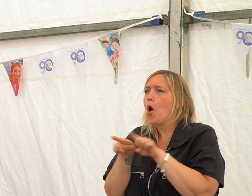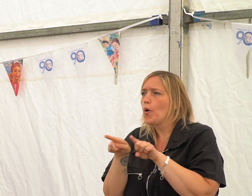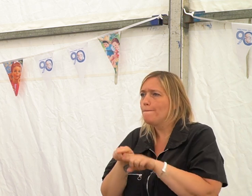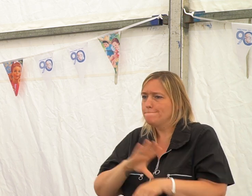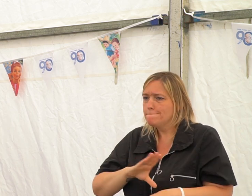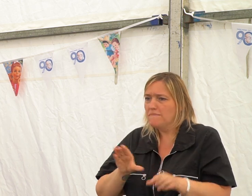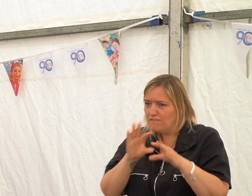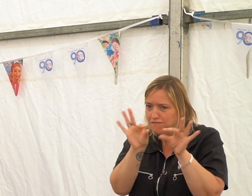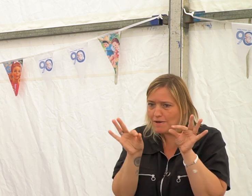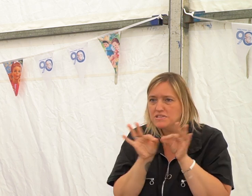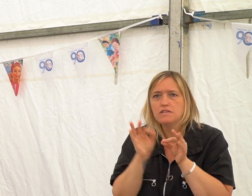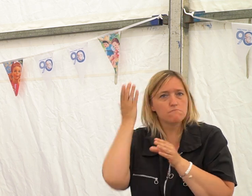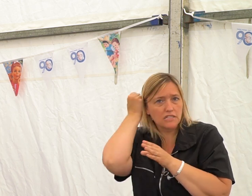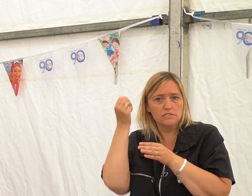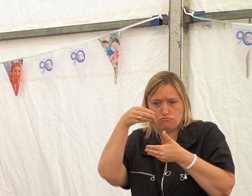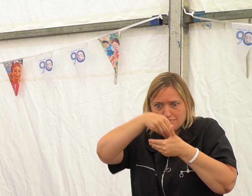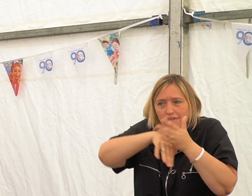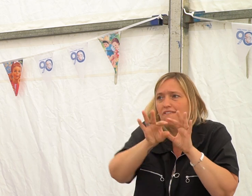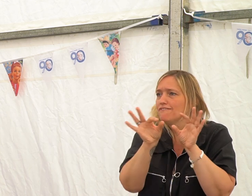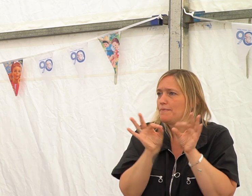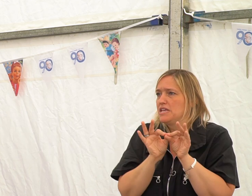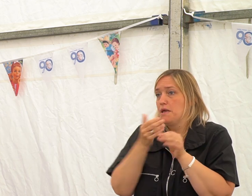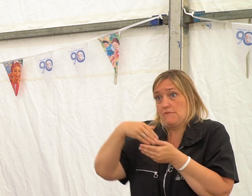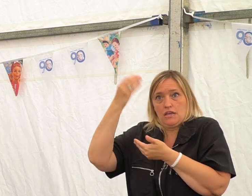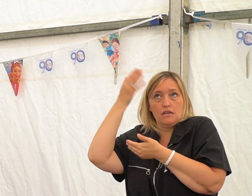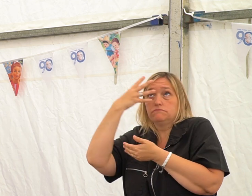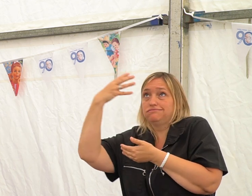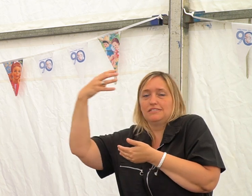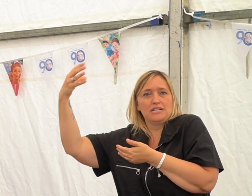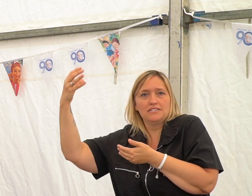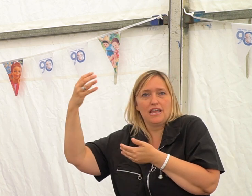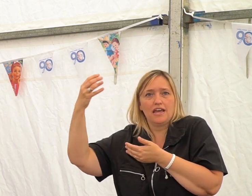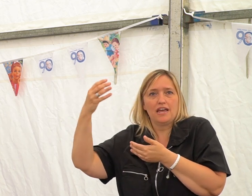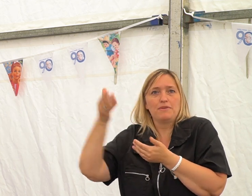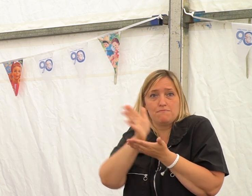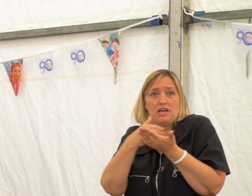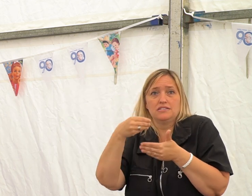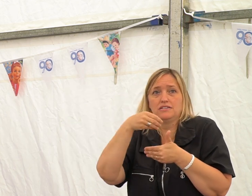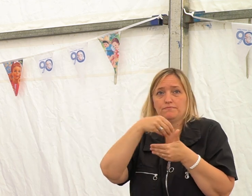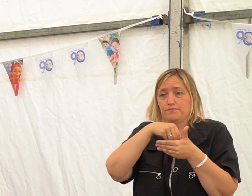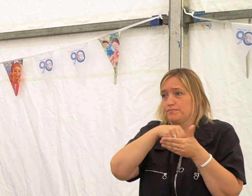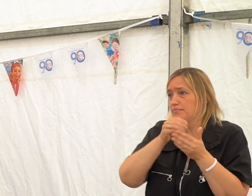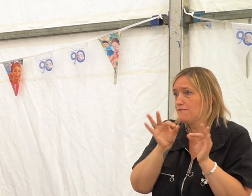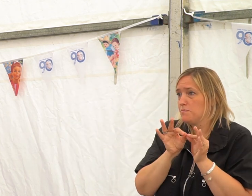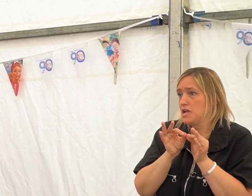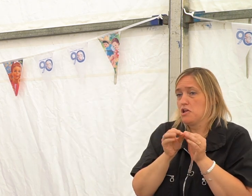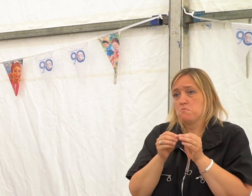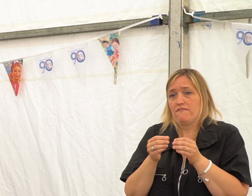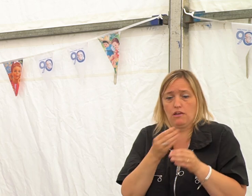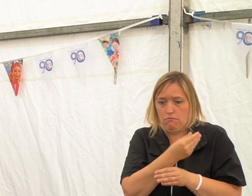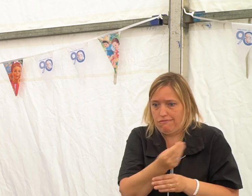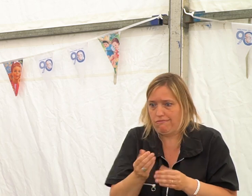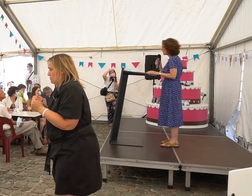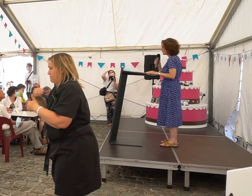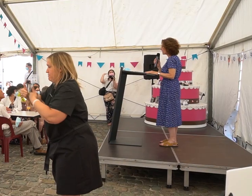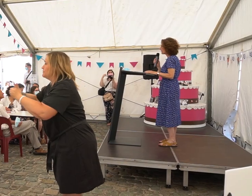propre famille, s'inscrivant dans son imaginaire, dans ses souvenirs, en un mot, dans son enfance. Et d'ailleurs,